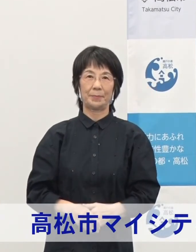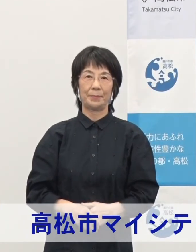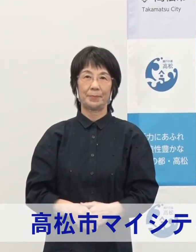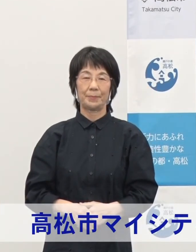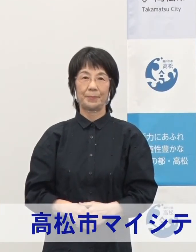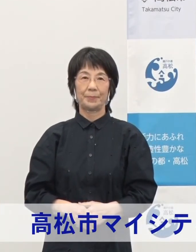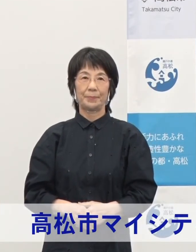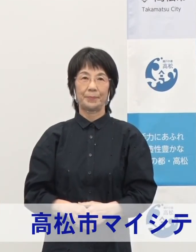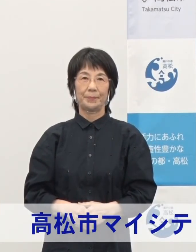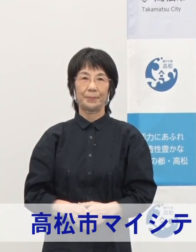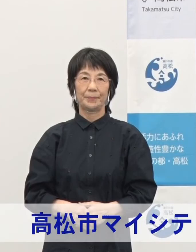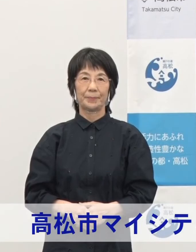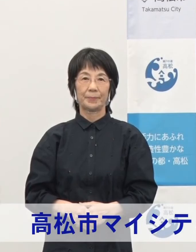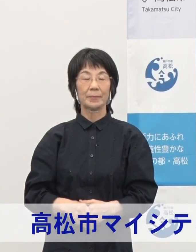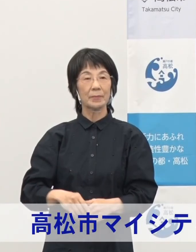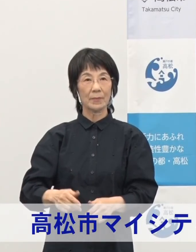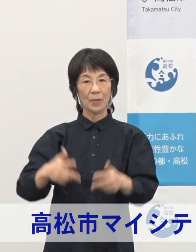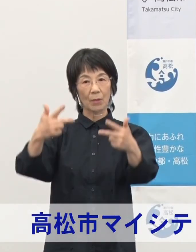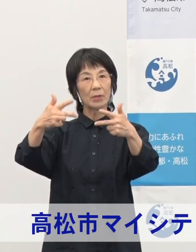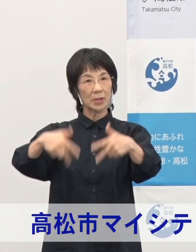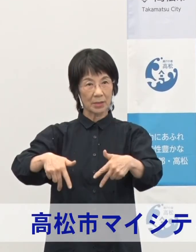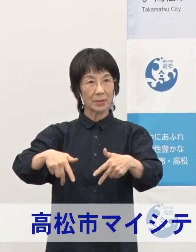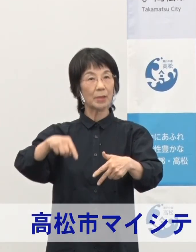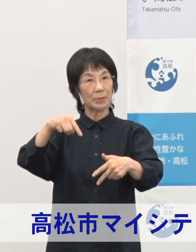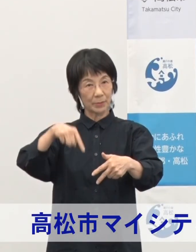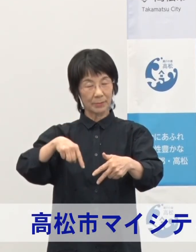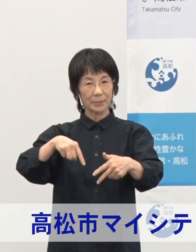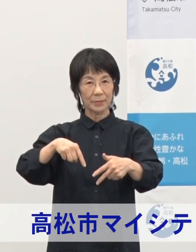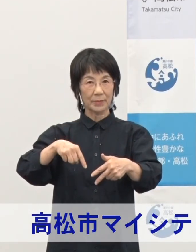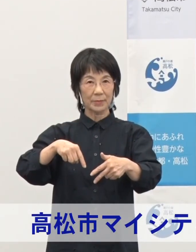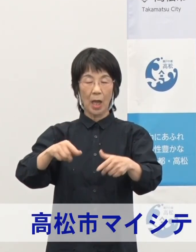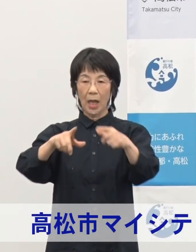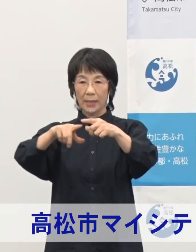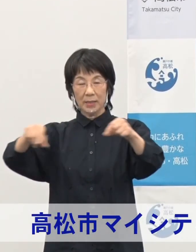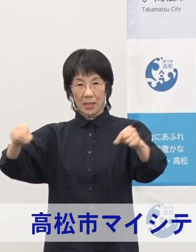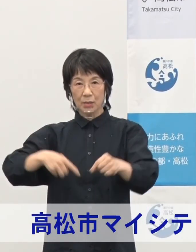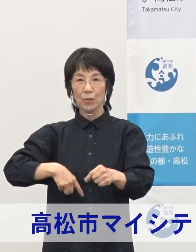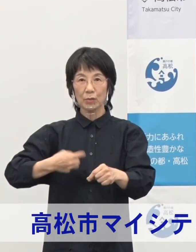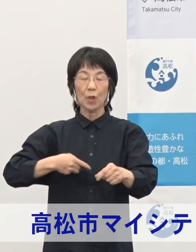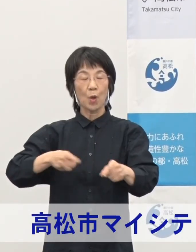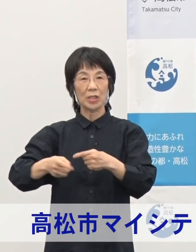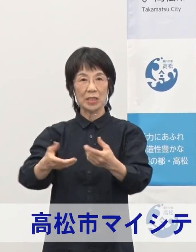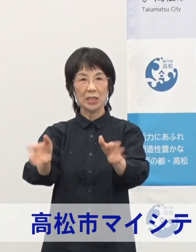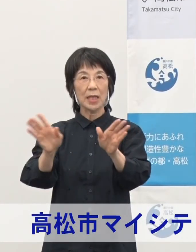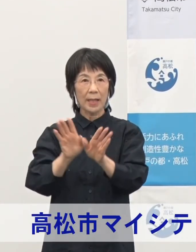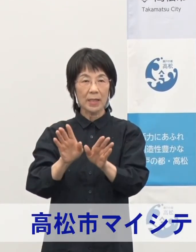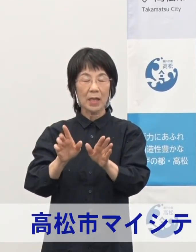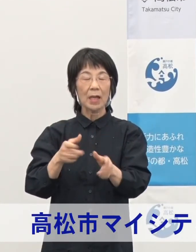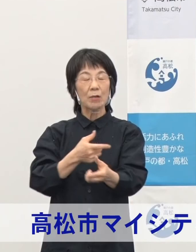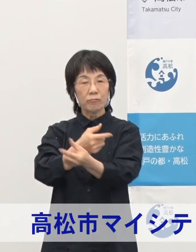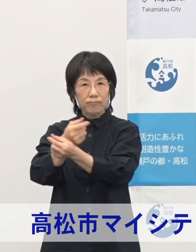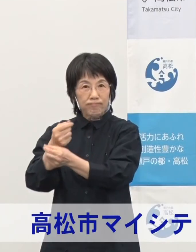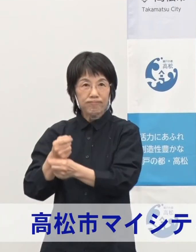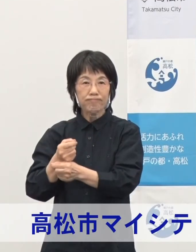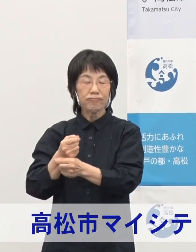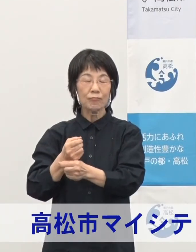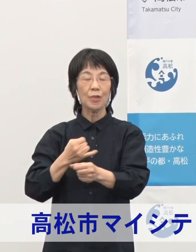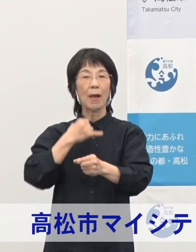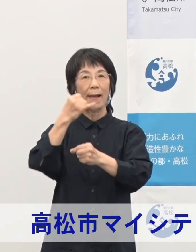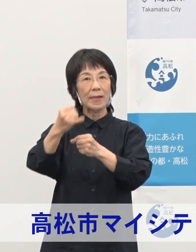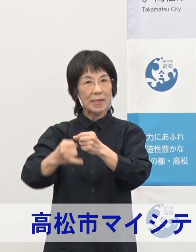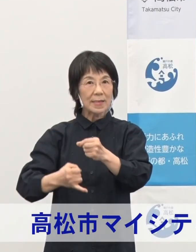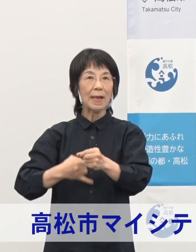ますこのシステムでございますけれども全国の自治体が共同利用できるクラウドサービスmy city